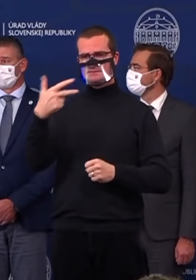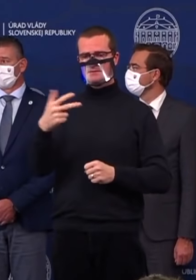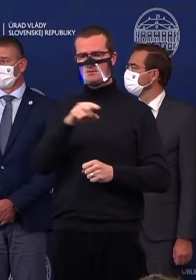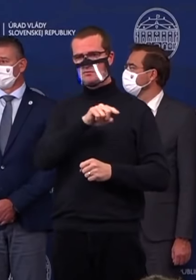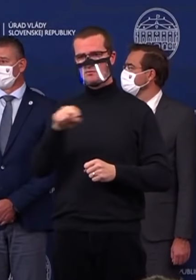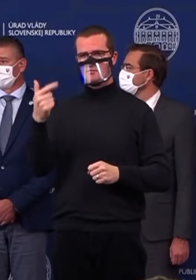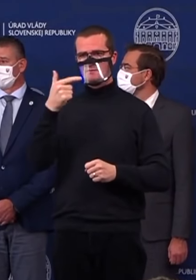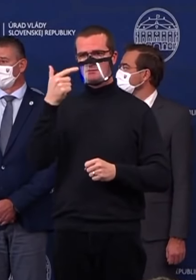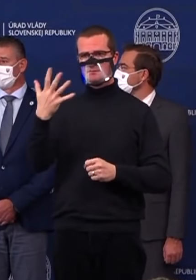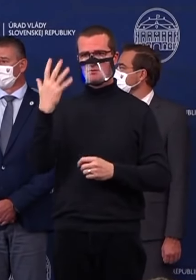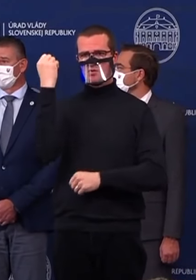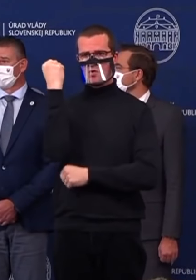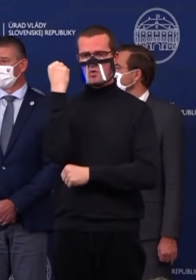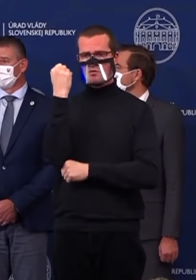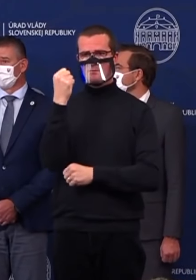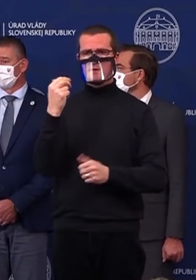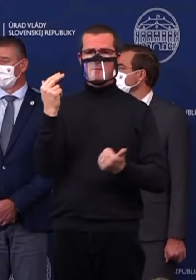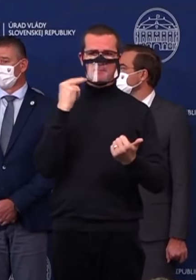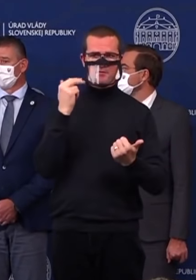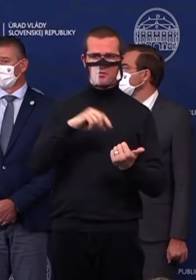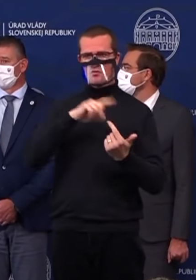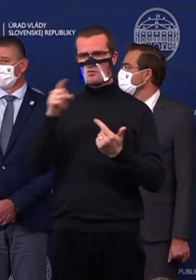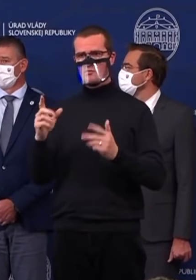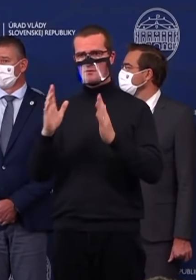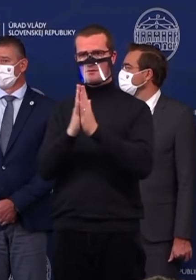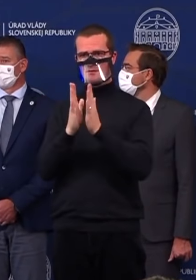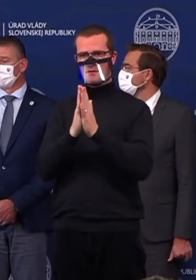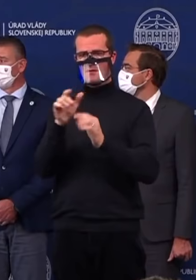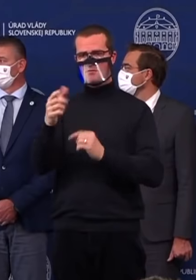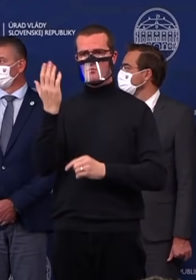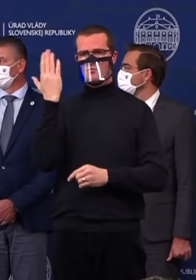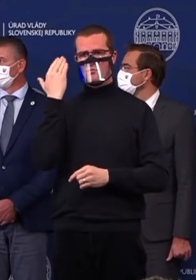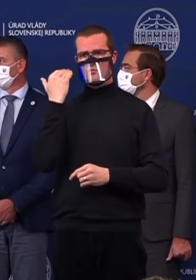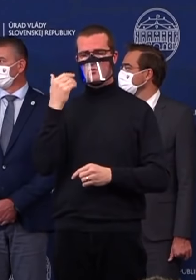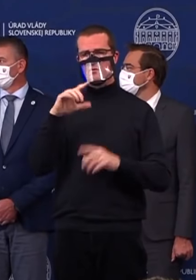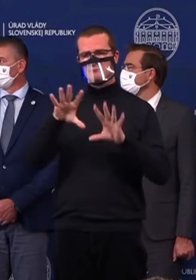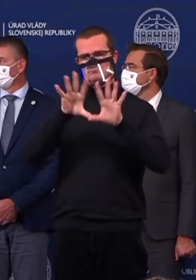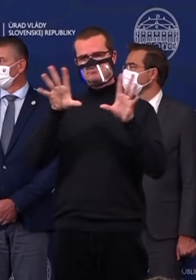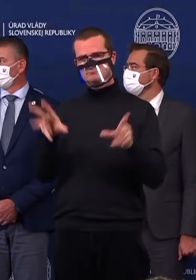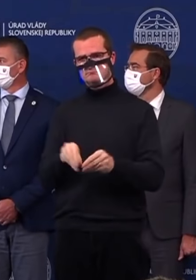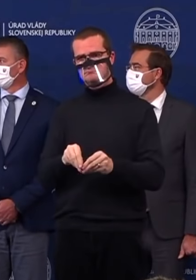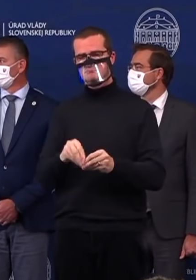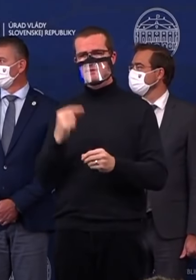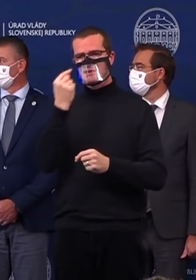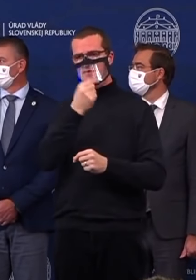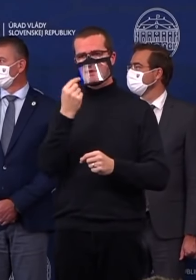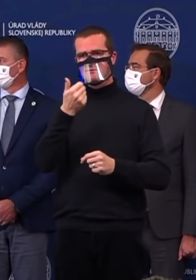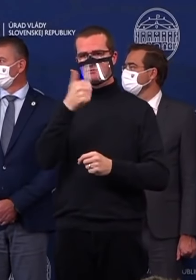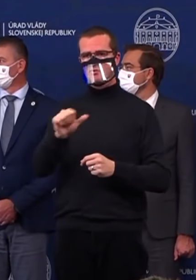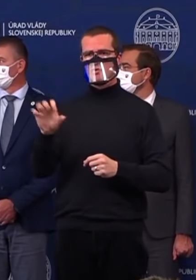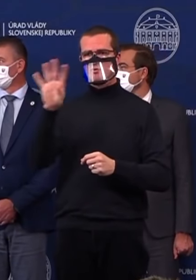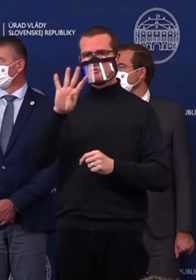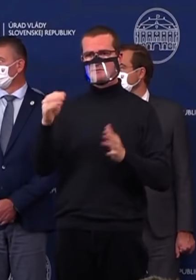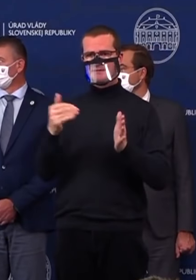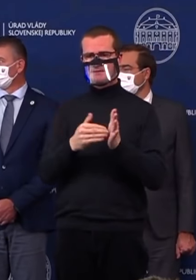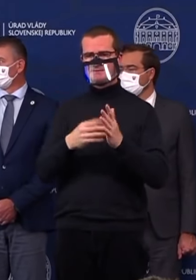do 25. októbra, čiže od piatku do nedele, bolo dokopy otestovaných